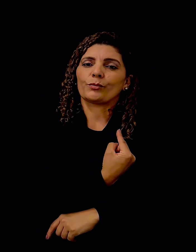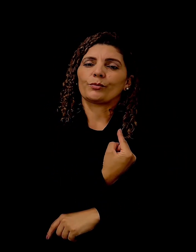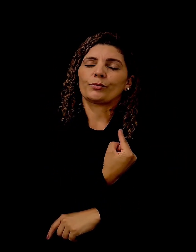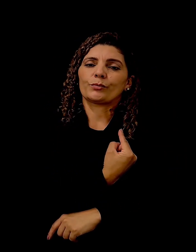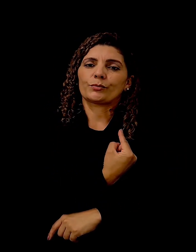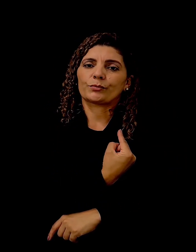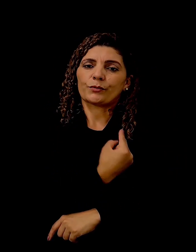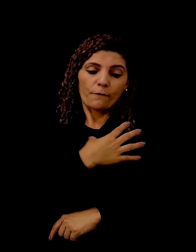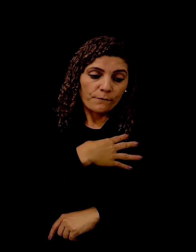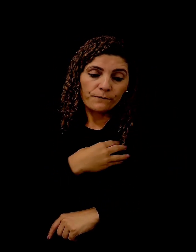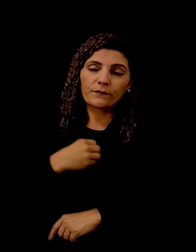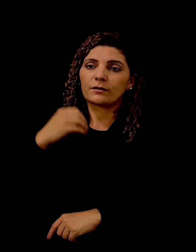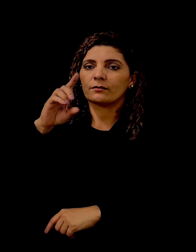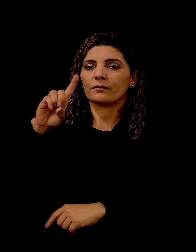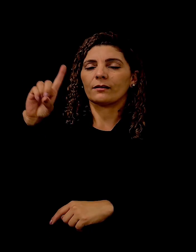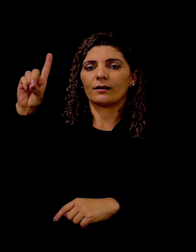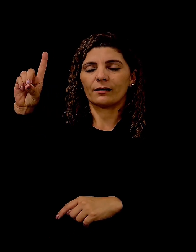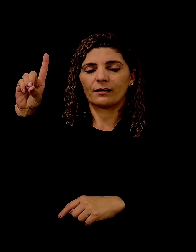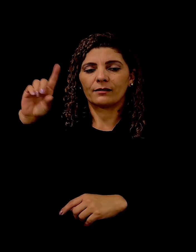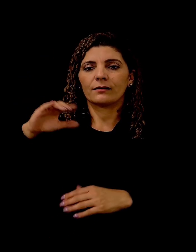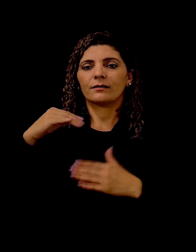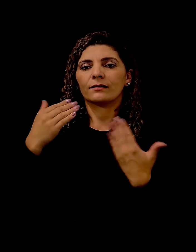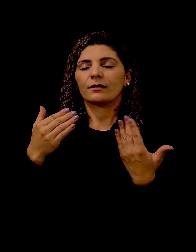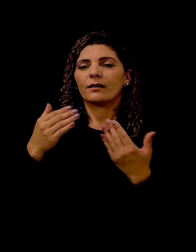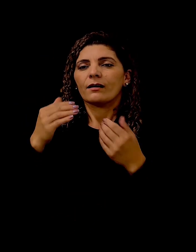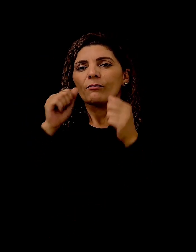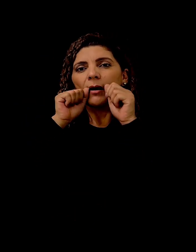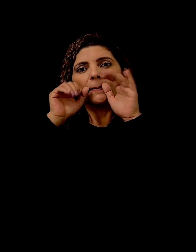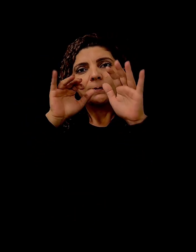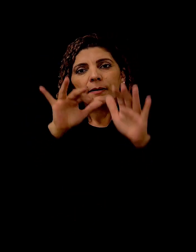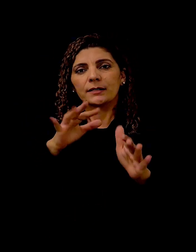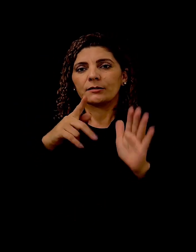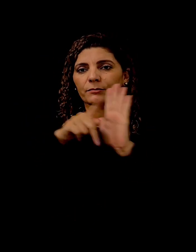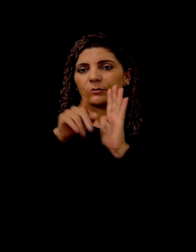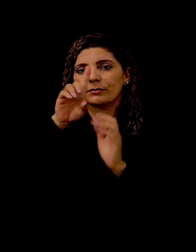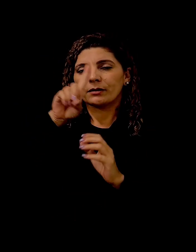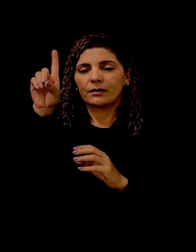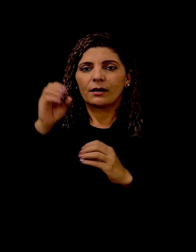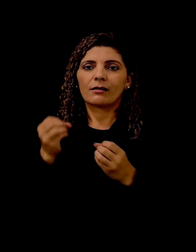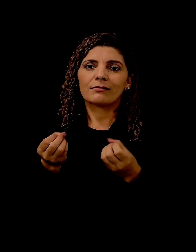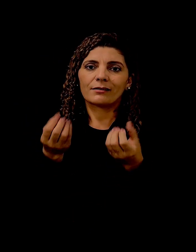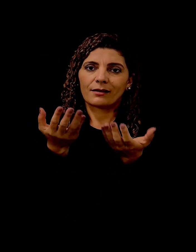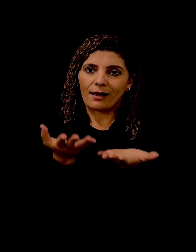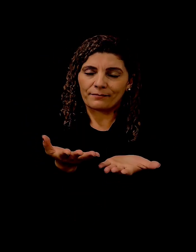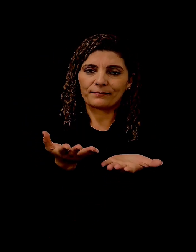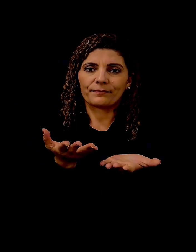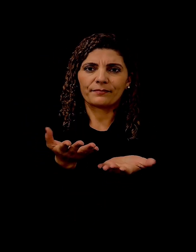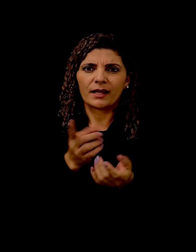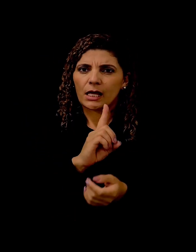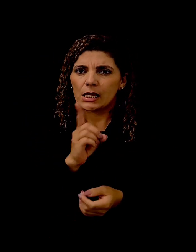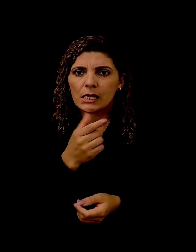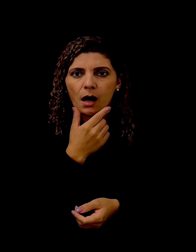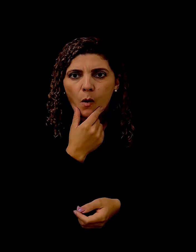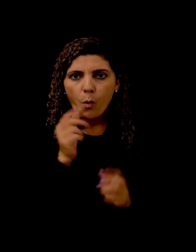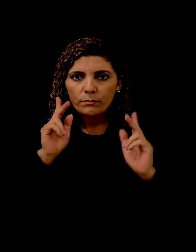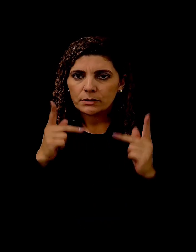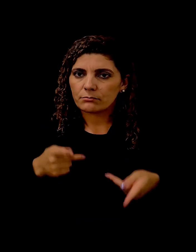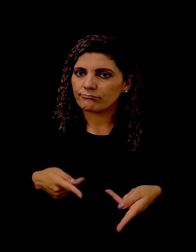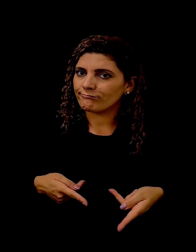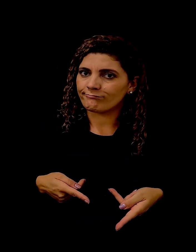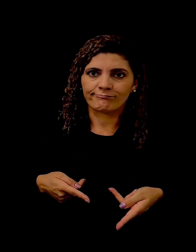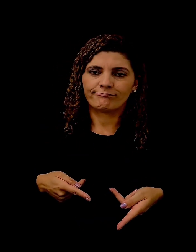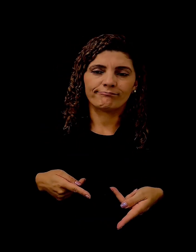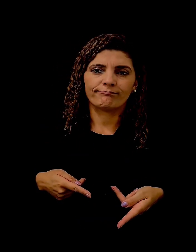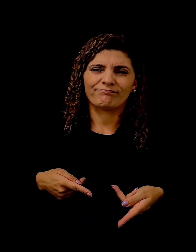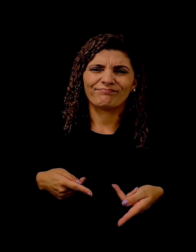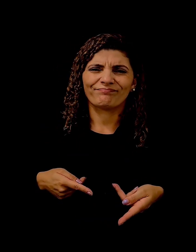uma recompensa, essa recompensa vem do Pai, não dos homens. Porque a recompensa dos homens